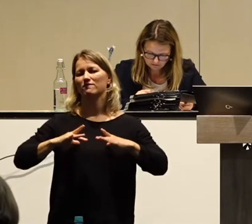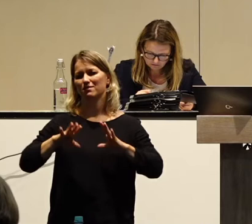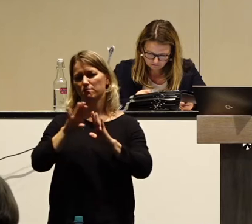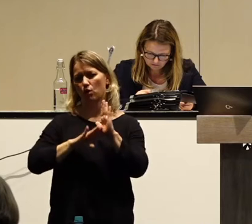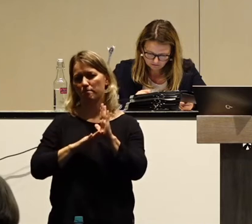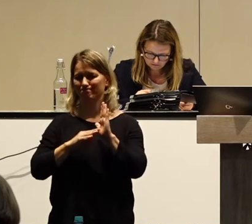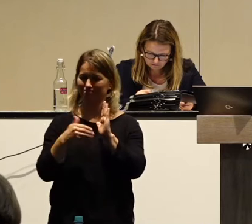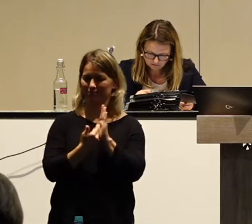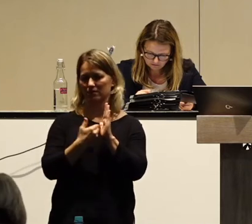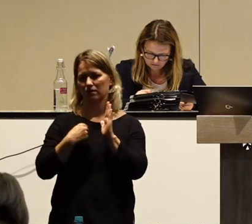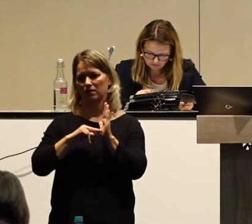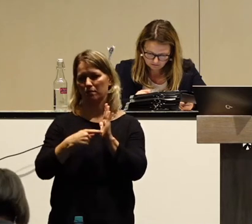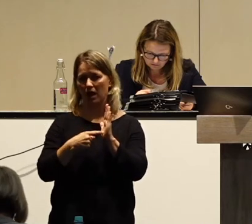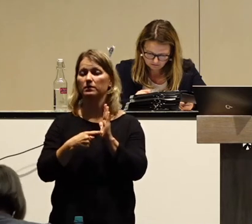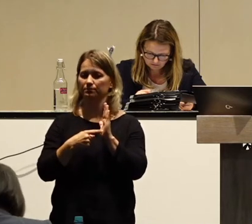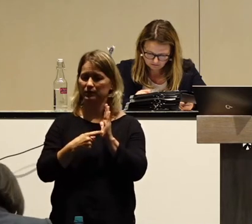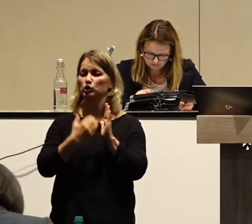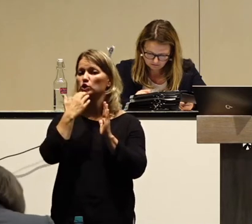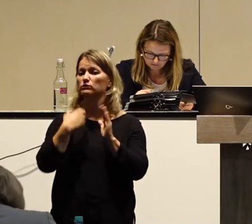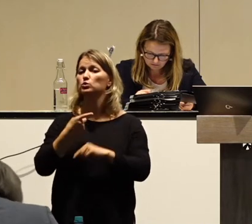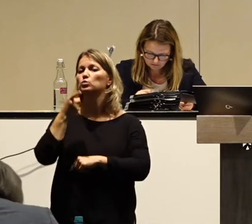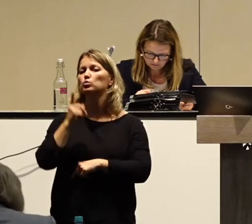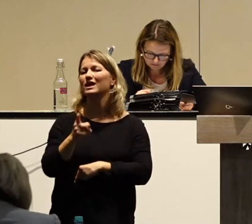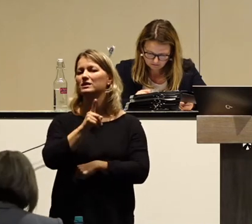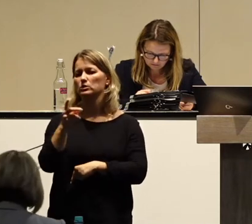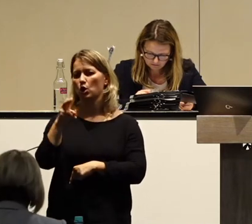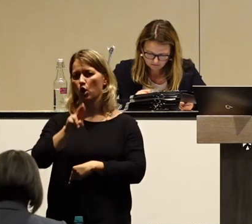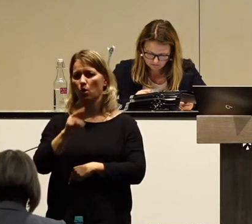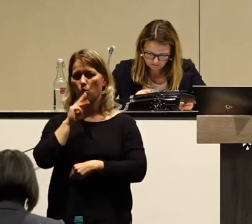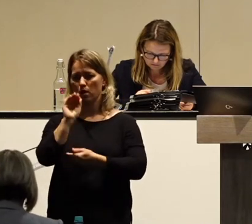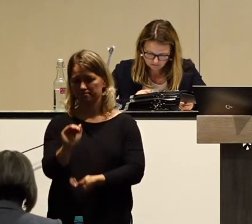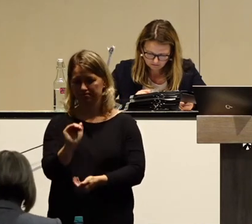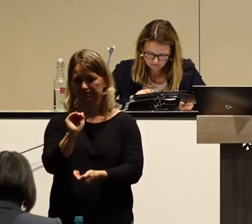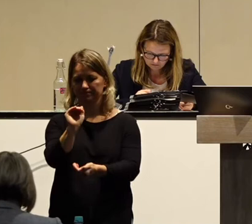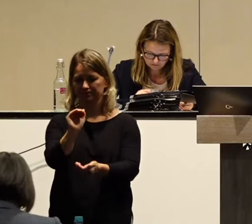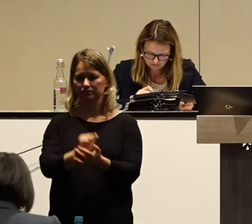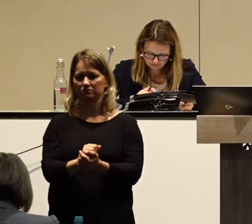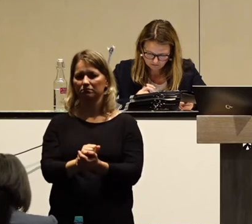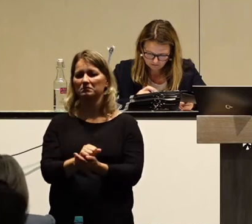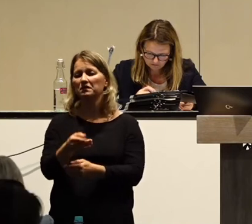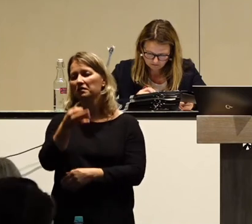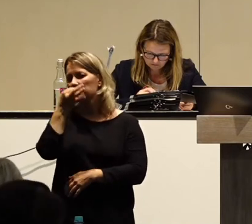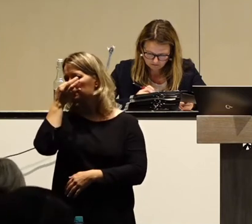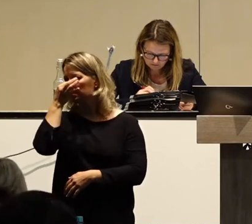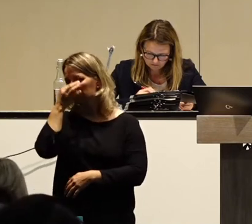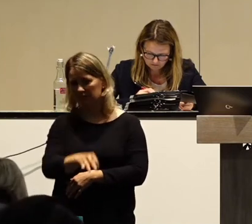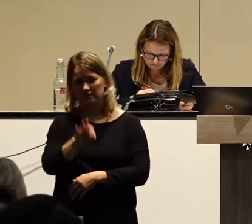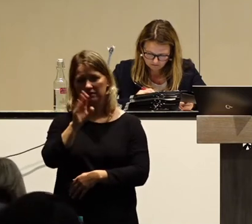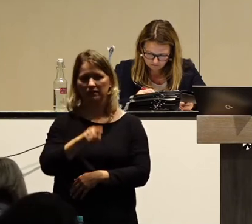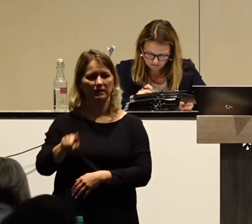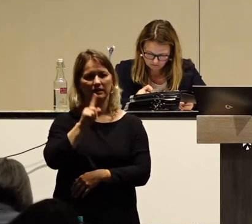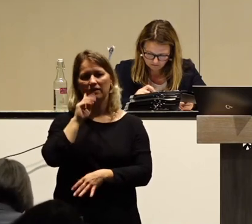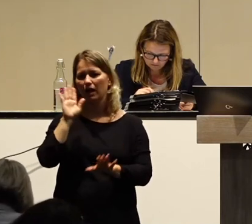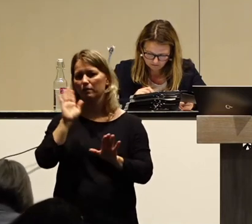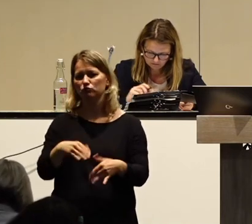zunächst einmal 100.000 Euro bereitstellen wollen. Das ist ein Tropfen auf einen heißen Stein, das wissen wir alle. Es